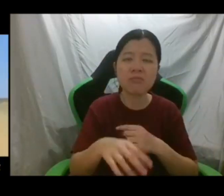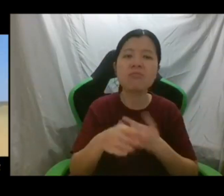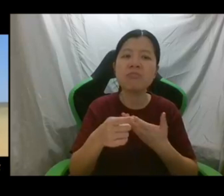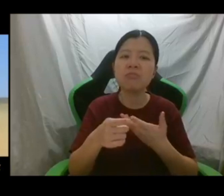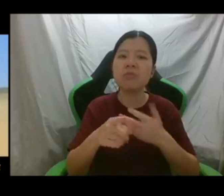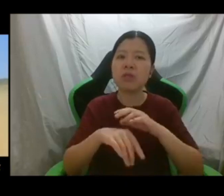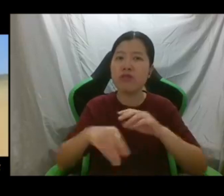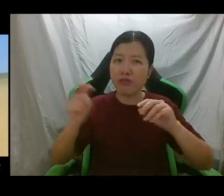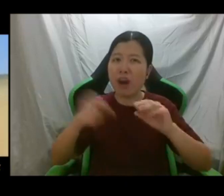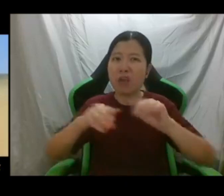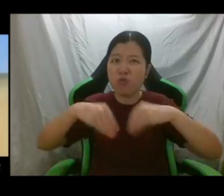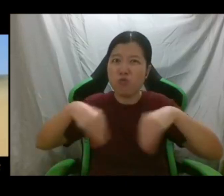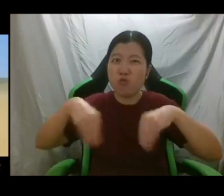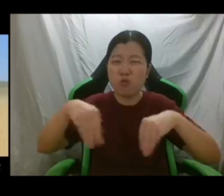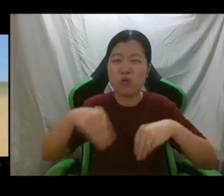衡。